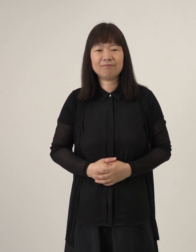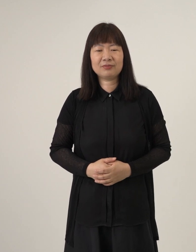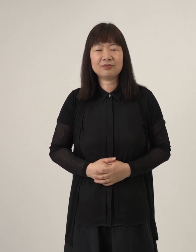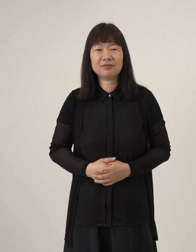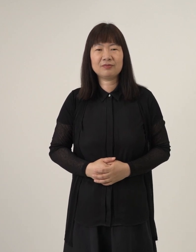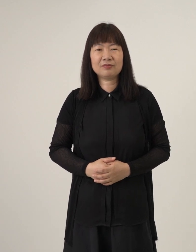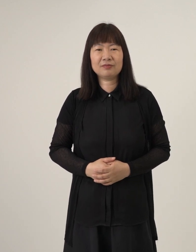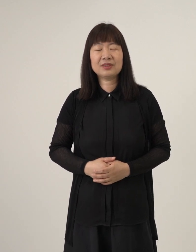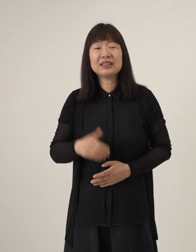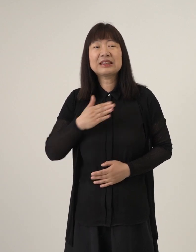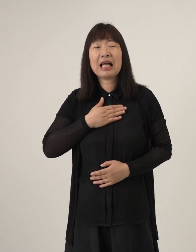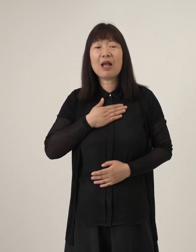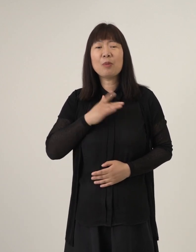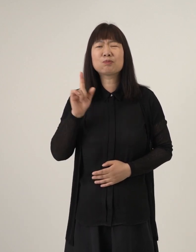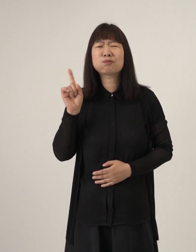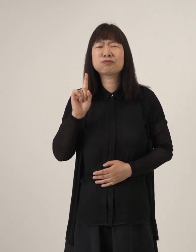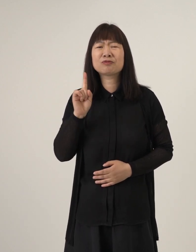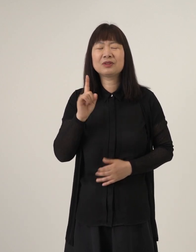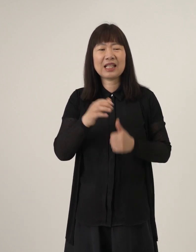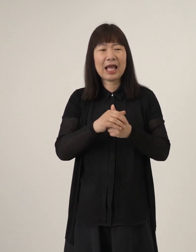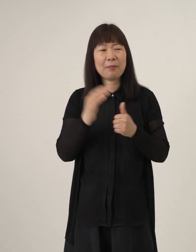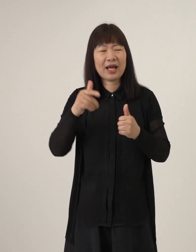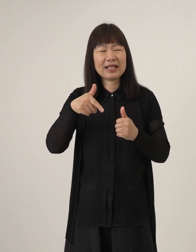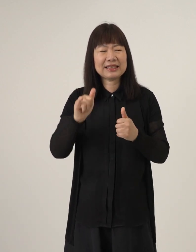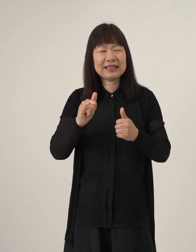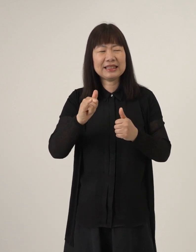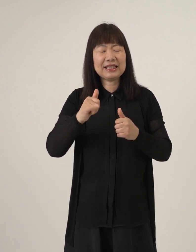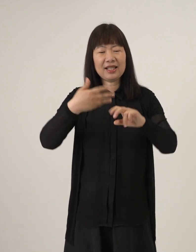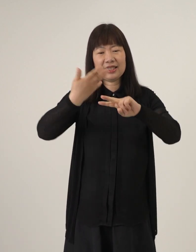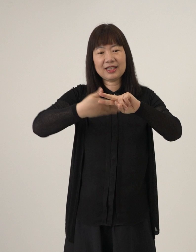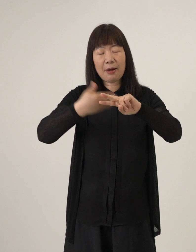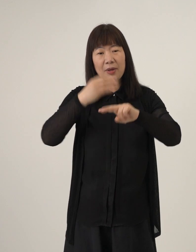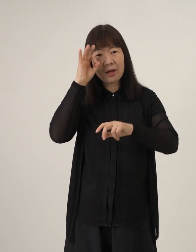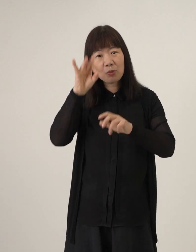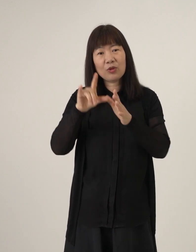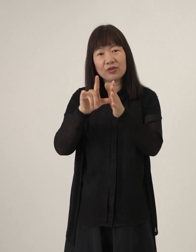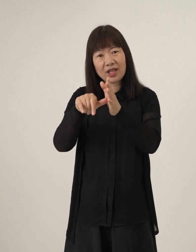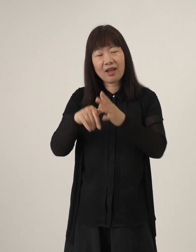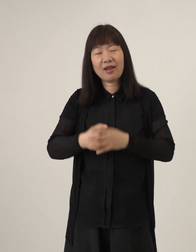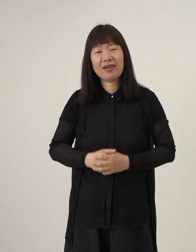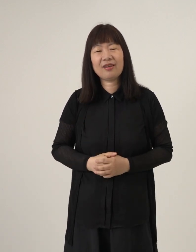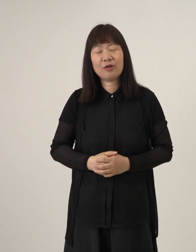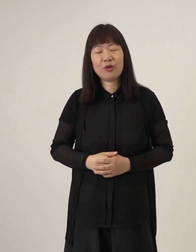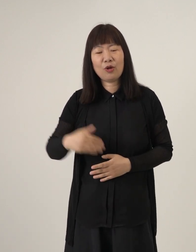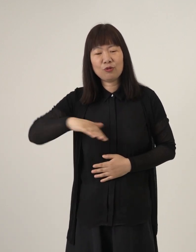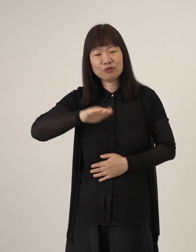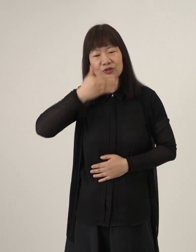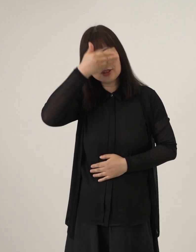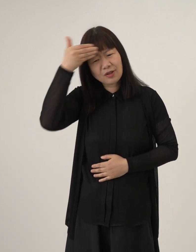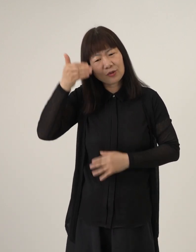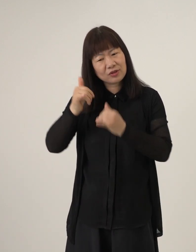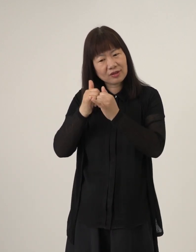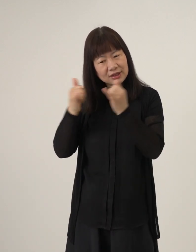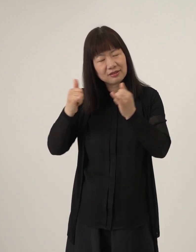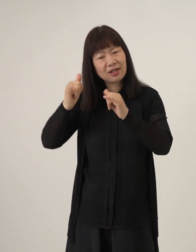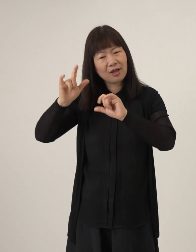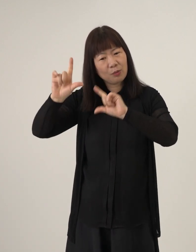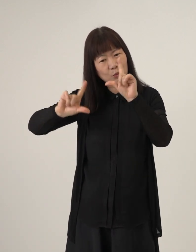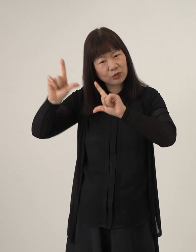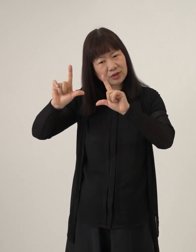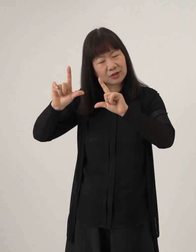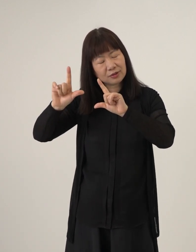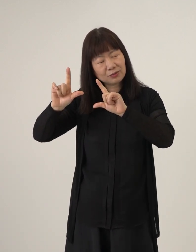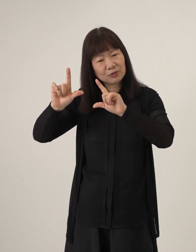나의 무슨 해방기인가 그걸 보면서 1화를 보면서 우리 청년들의 삶이